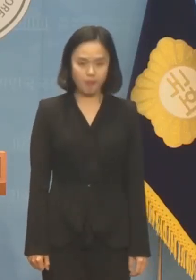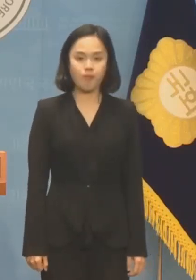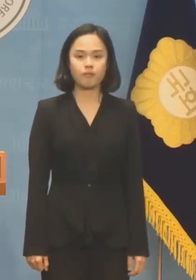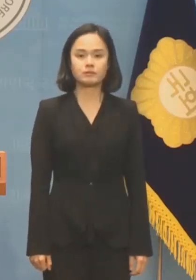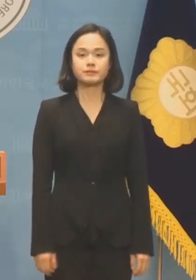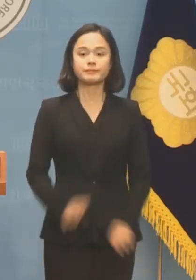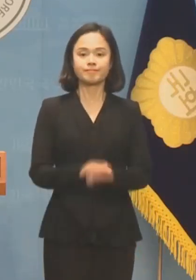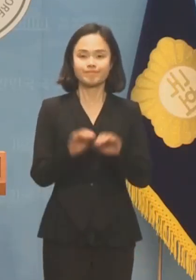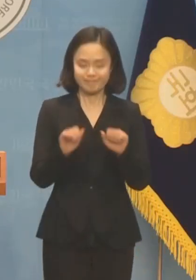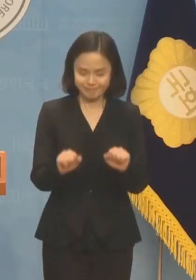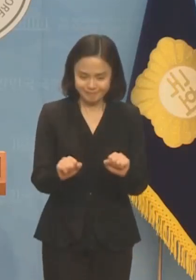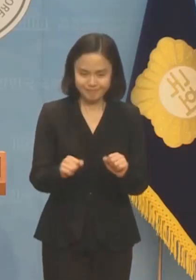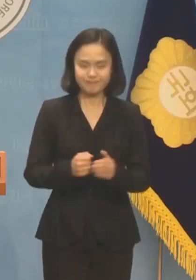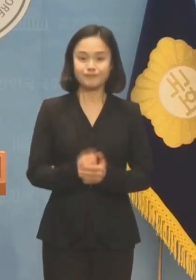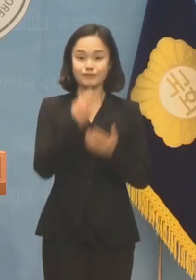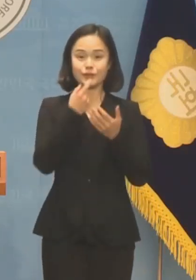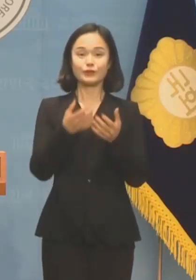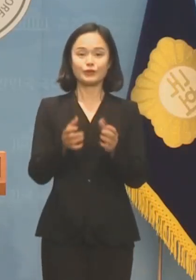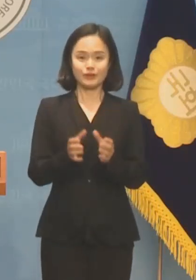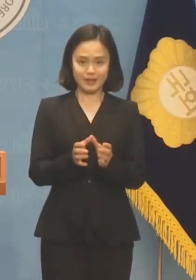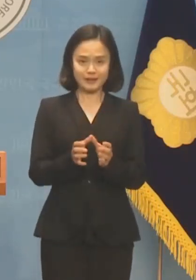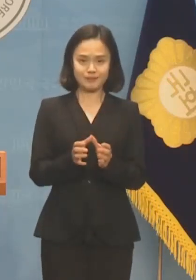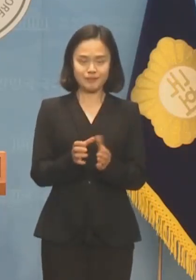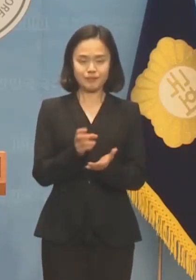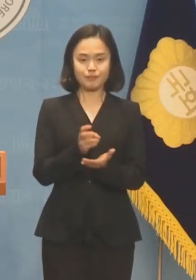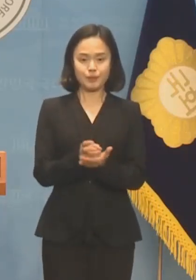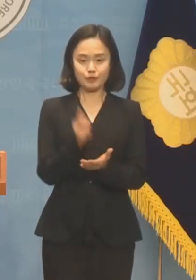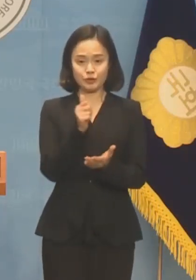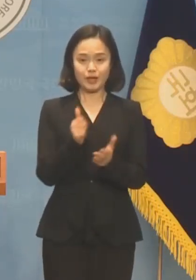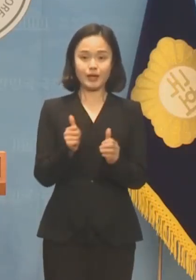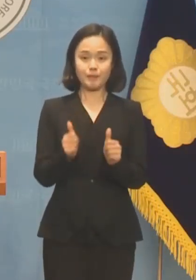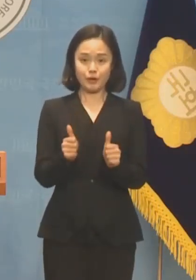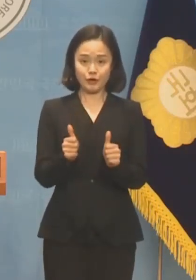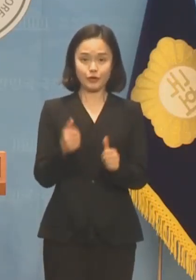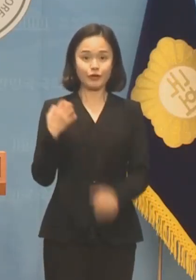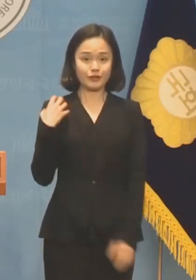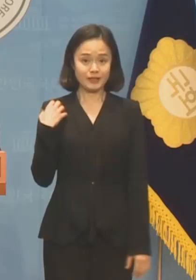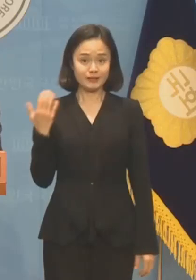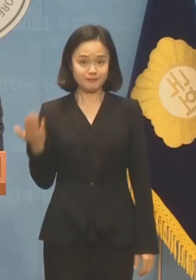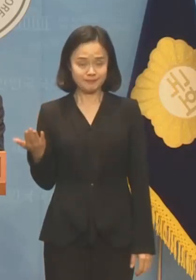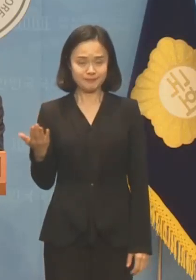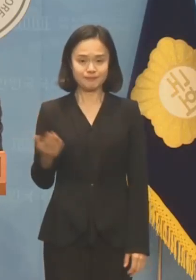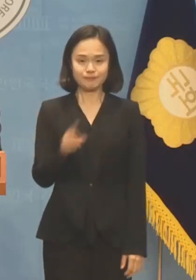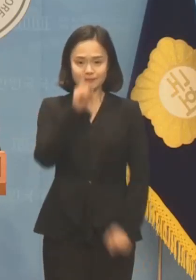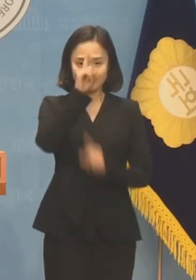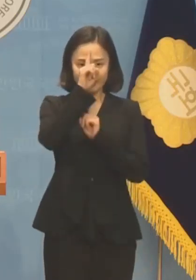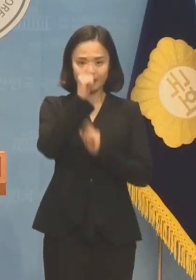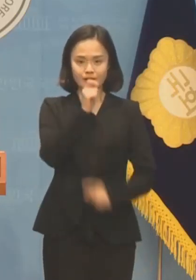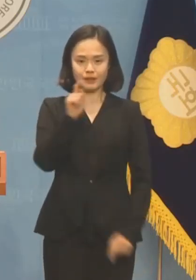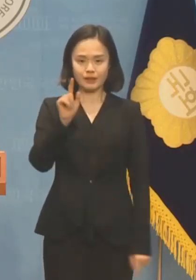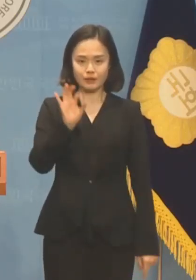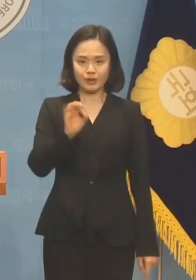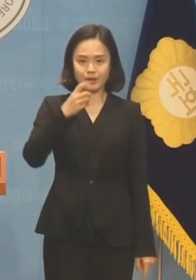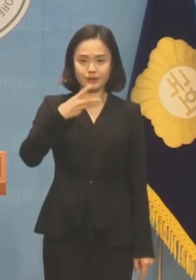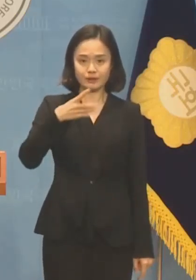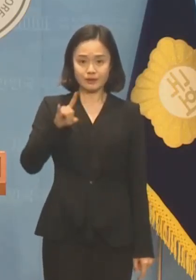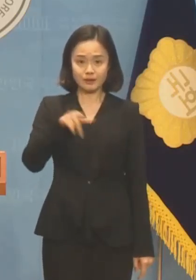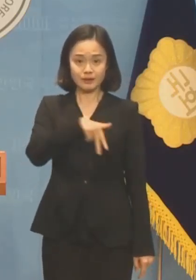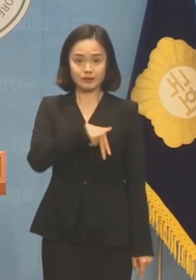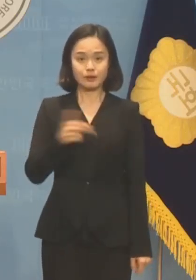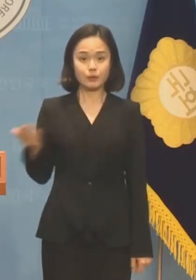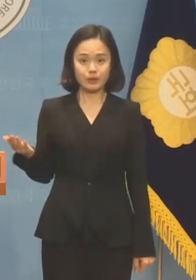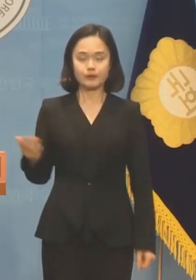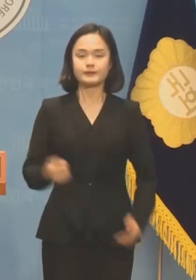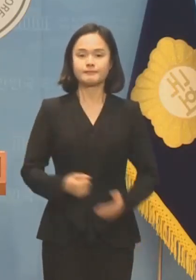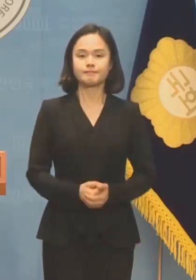예, 안녕하세요. 더불어민주당 법률대변인 이건태 의원입니다. 오늘 저는